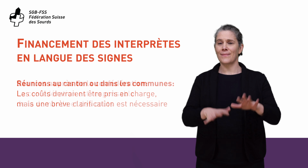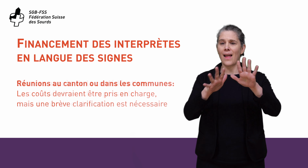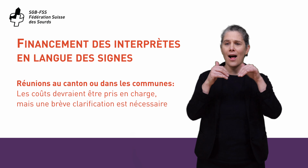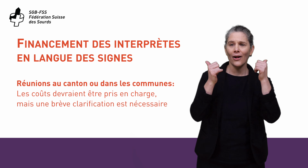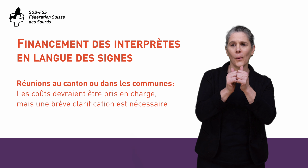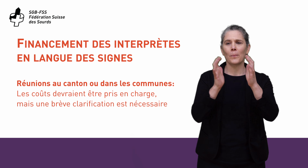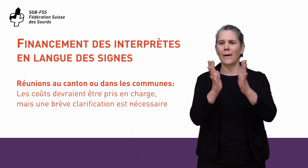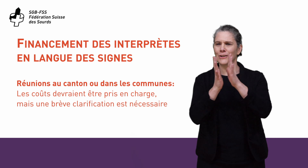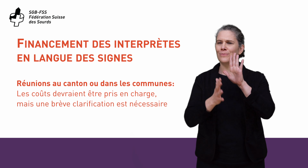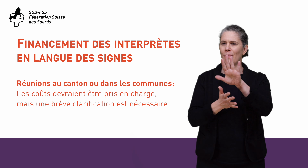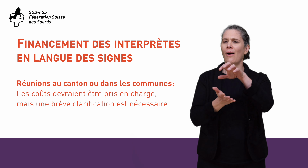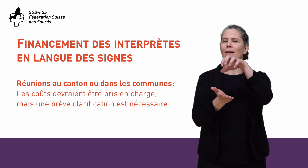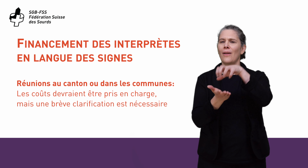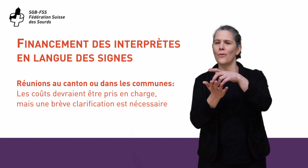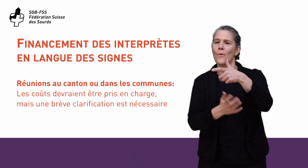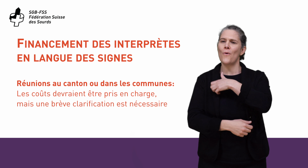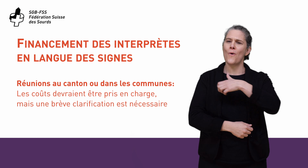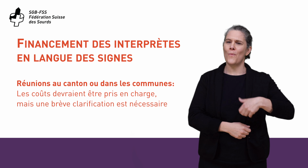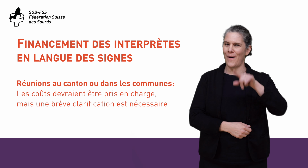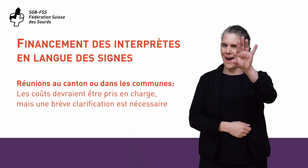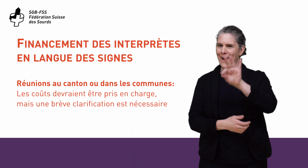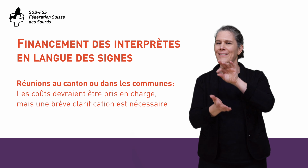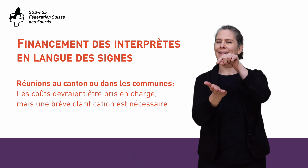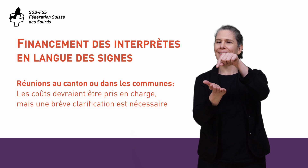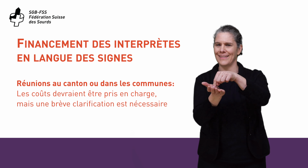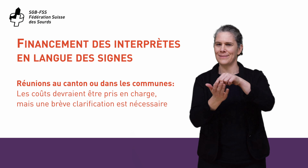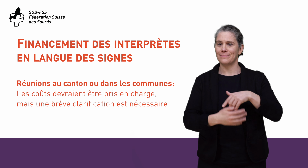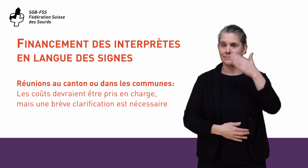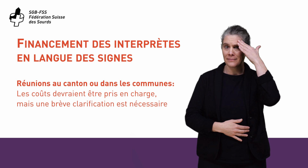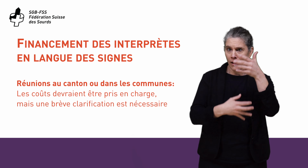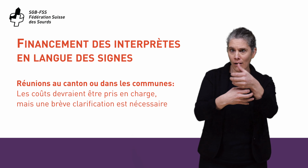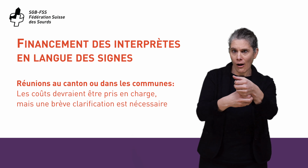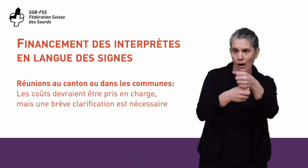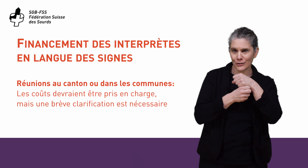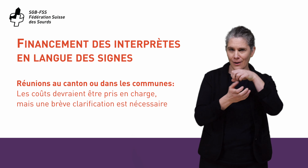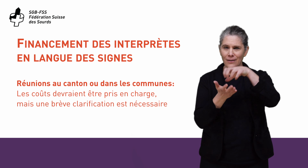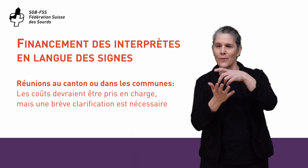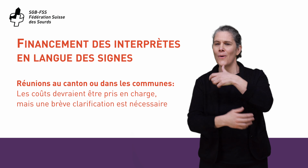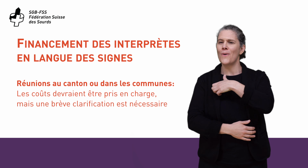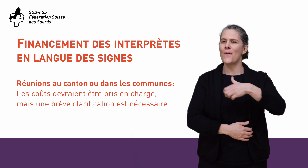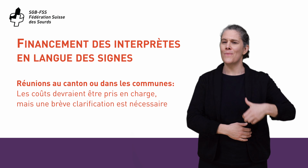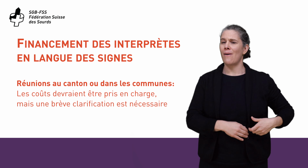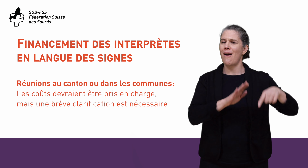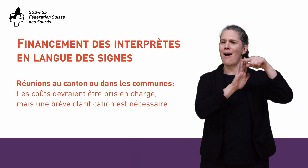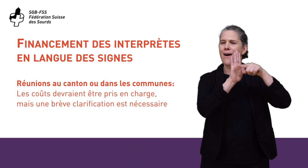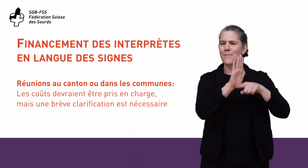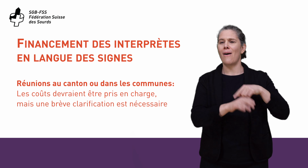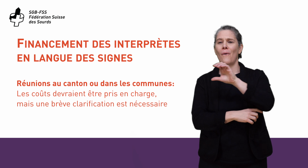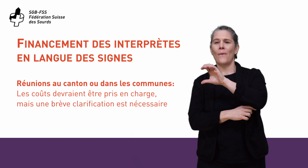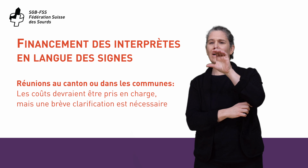En cas d'engagement auprès du canton ou de la commune, la réglementation qui s'applique à la Confédération